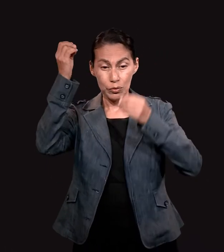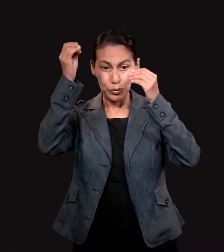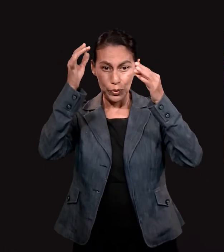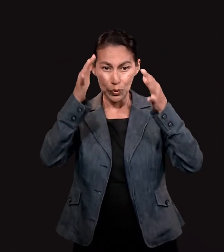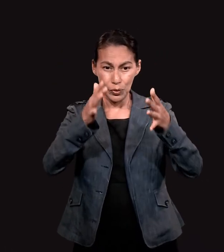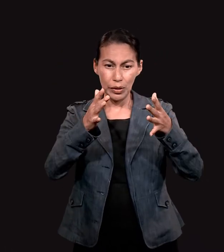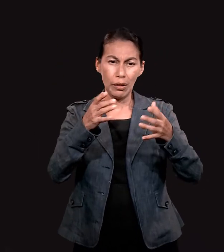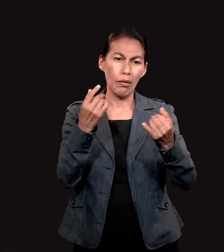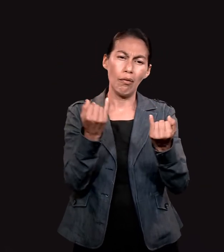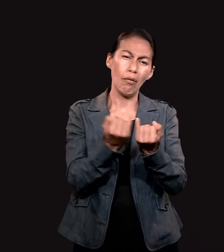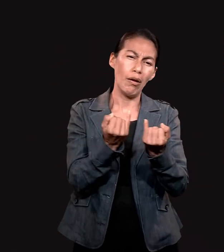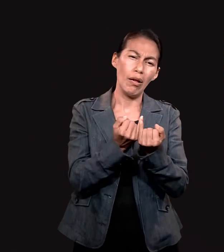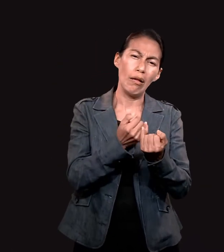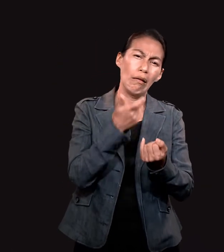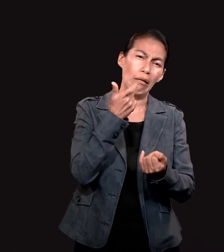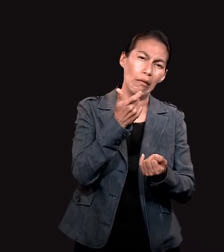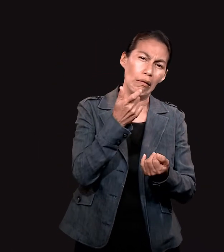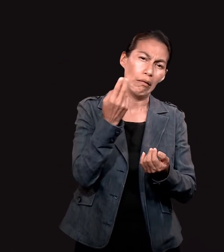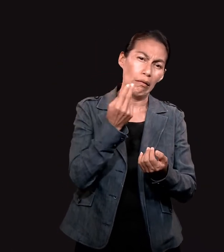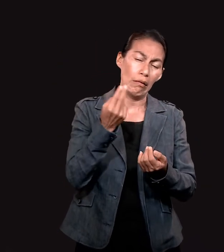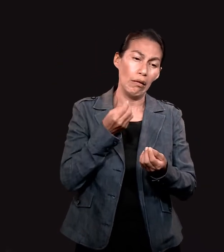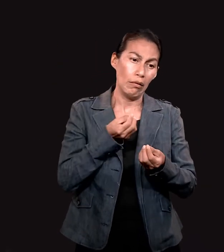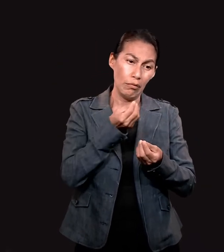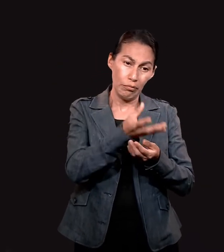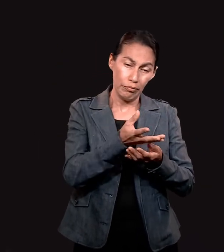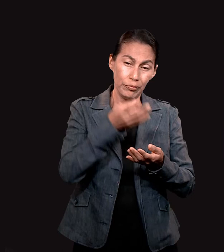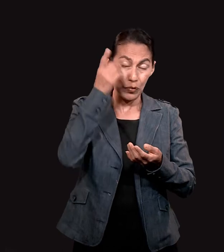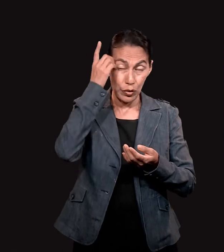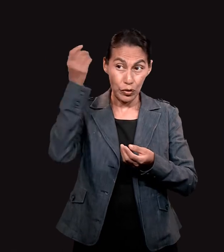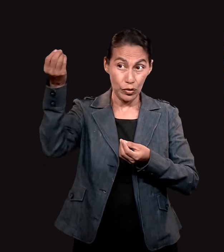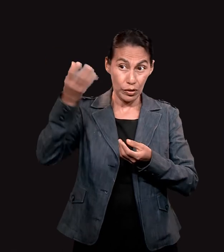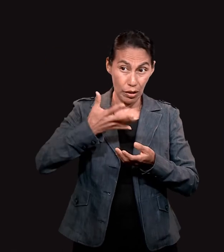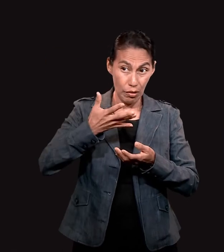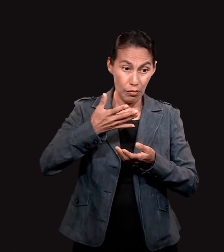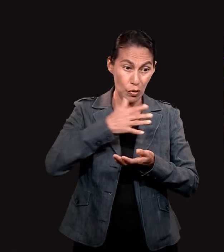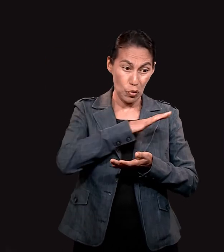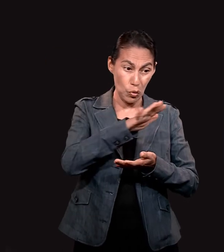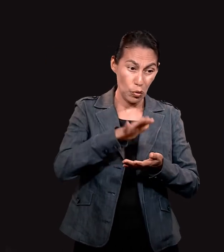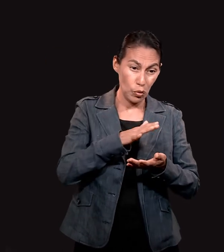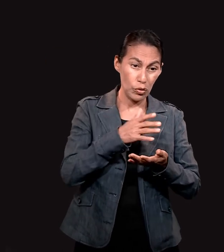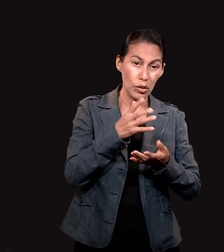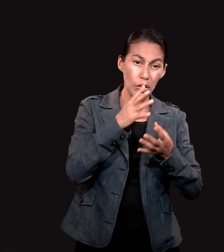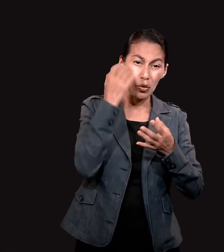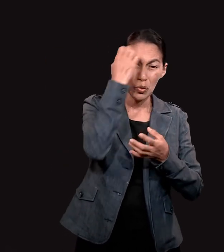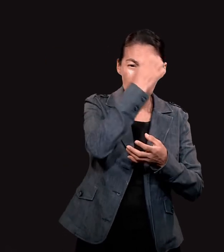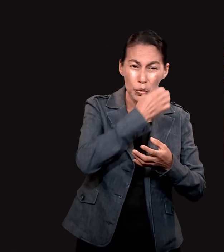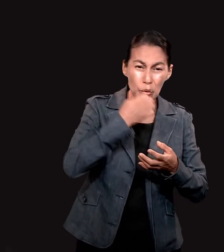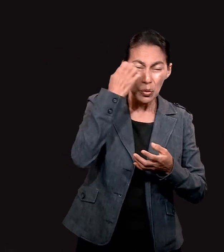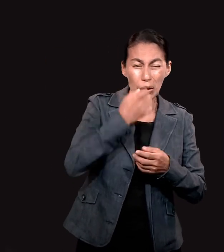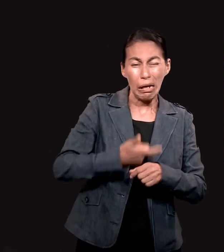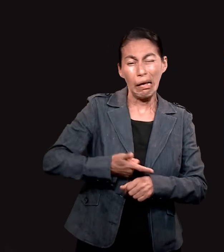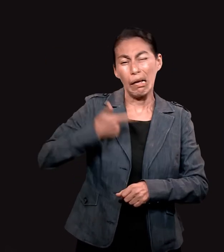para que Dios provea los recursos para que la familia pueda tener los